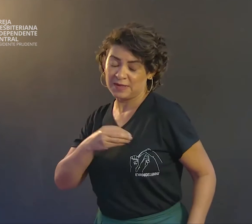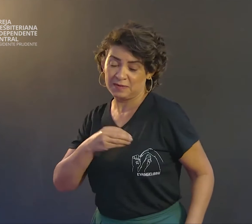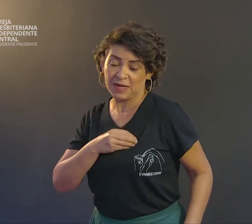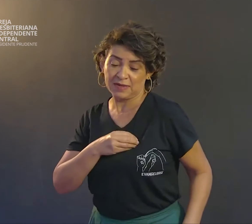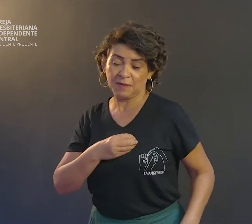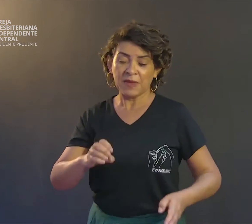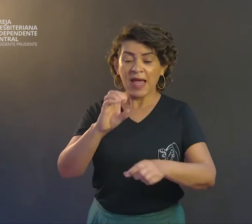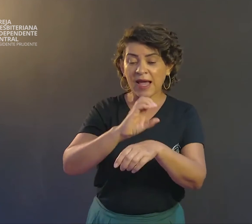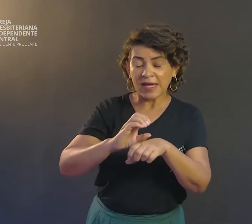27.